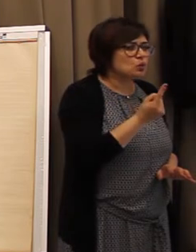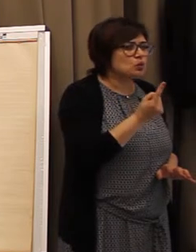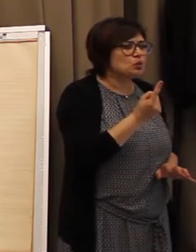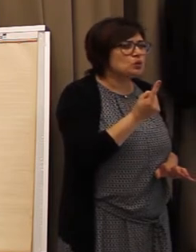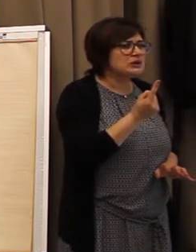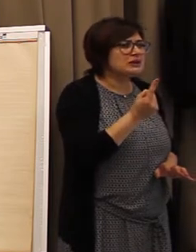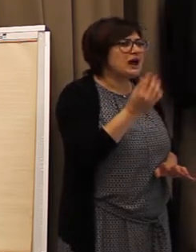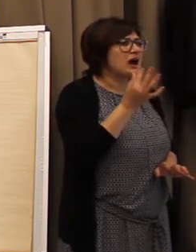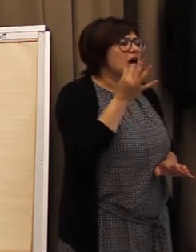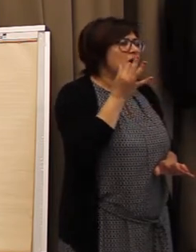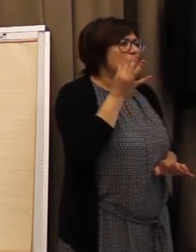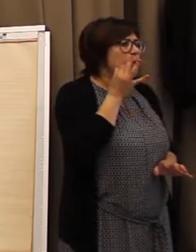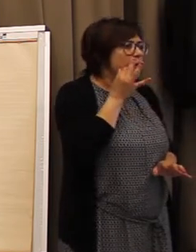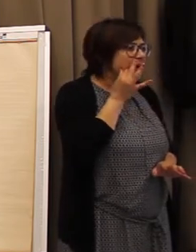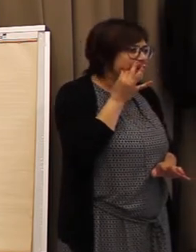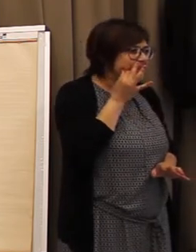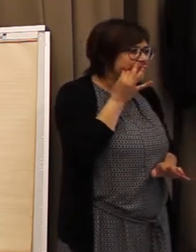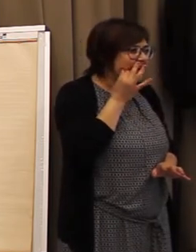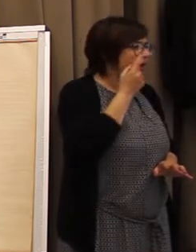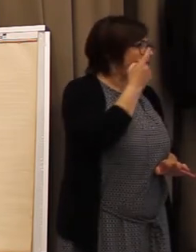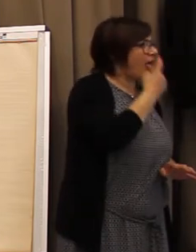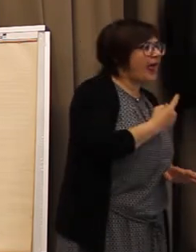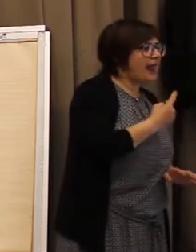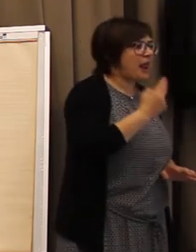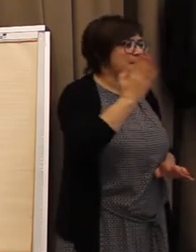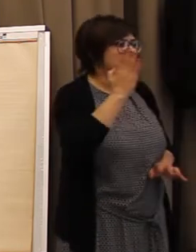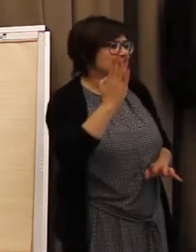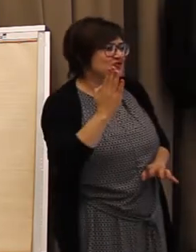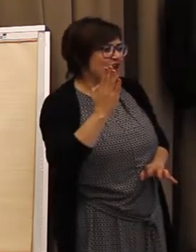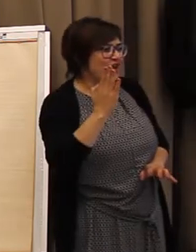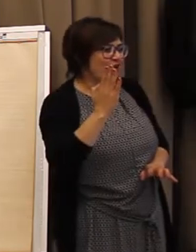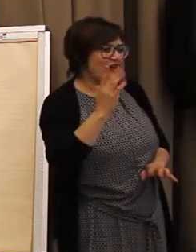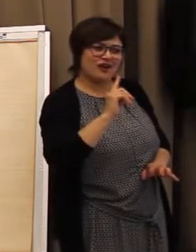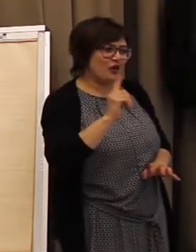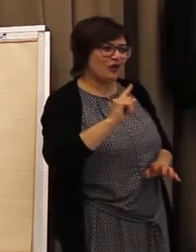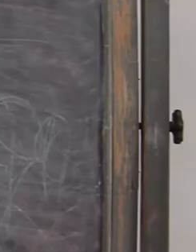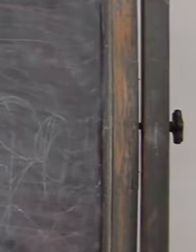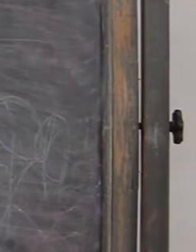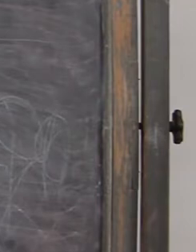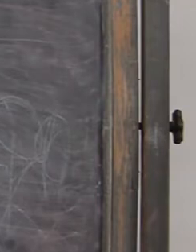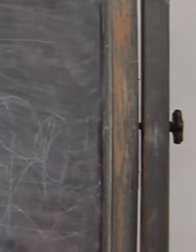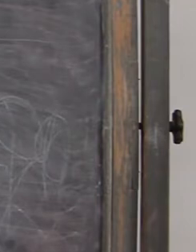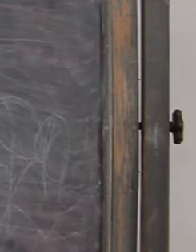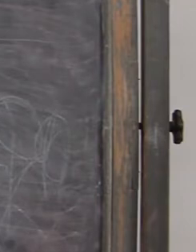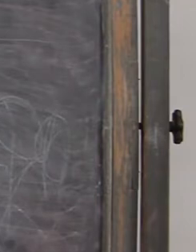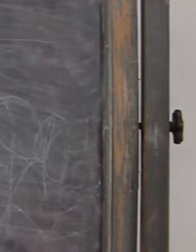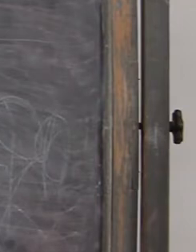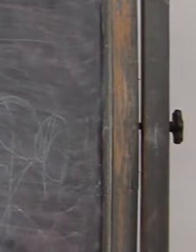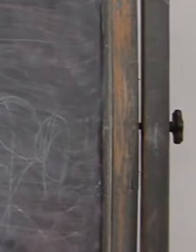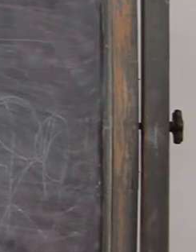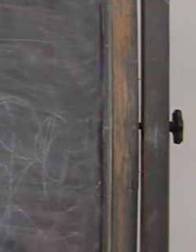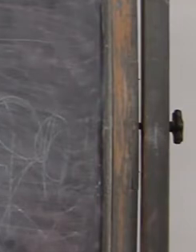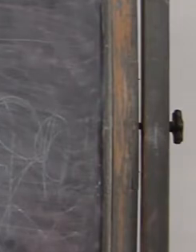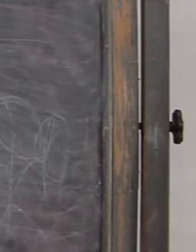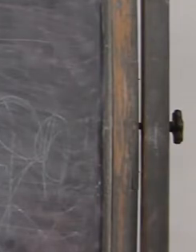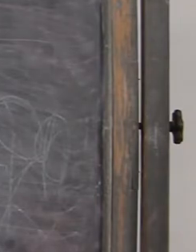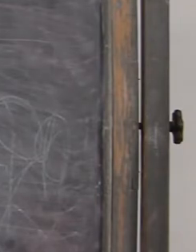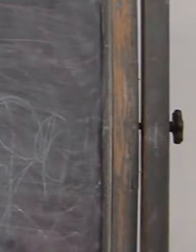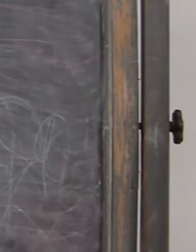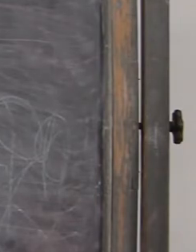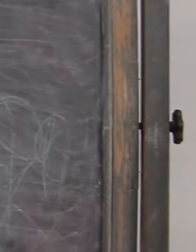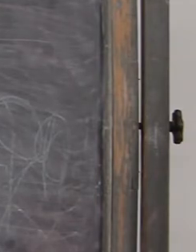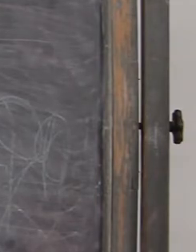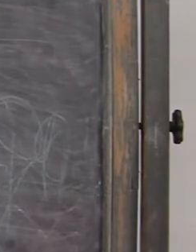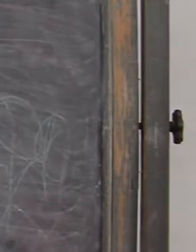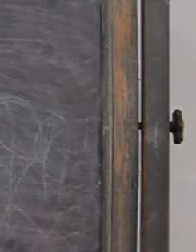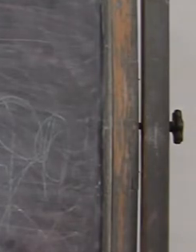non la appartenenza a Enna o a Barcellona, è di tutta l'umanità. Buongiorno, io mi chiamo Agusti,